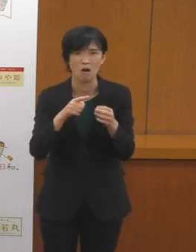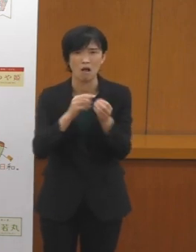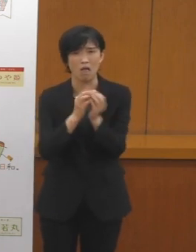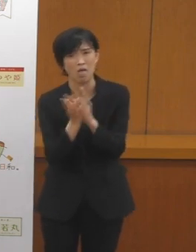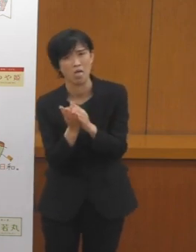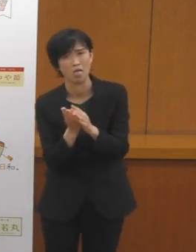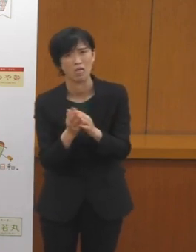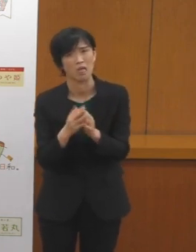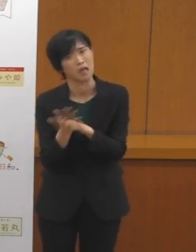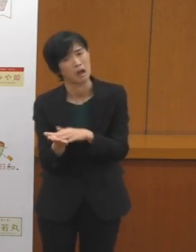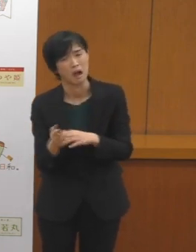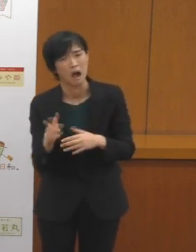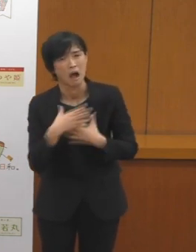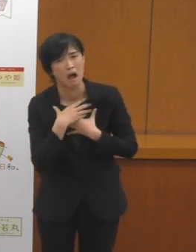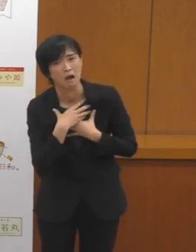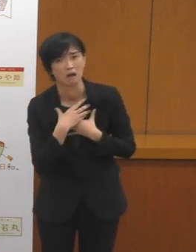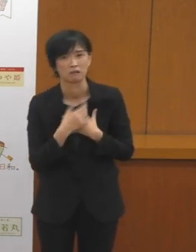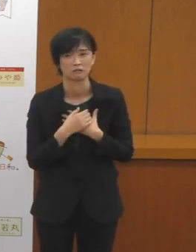本当に